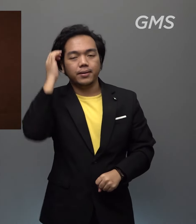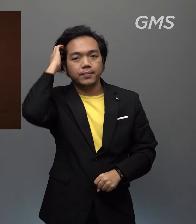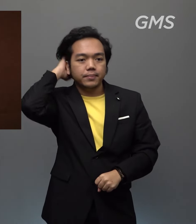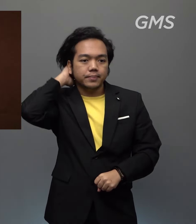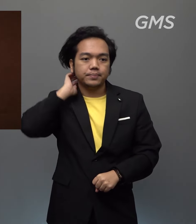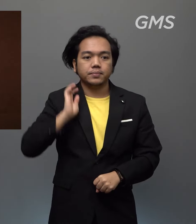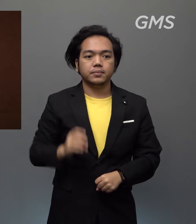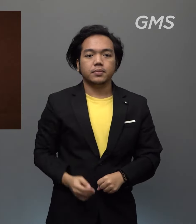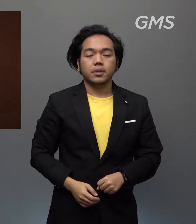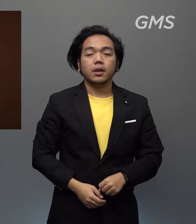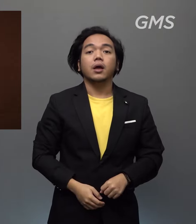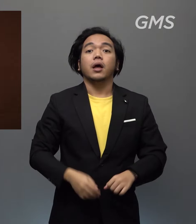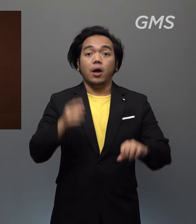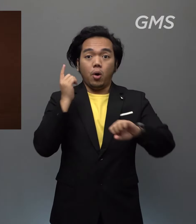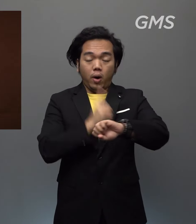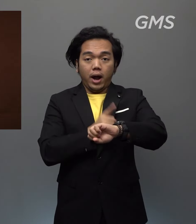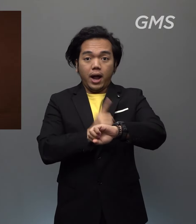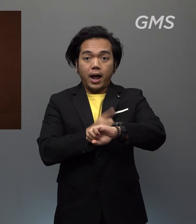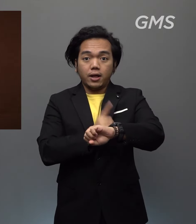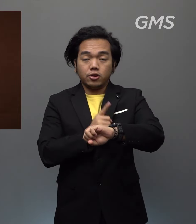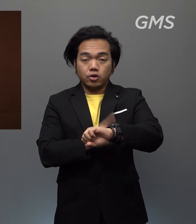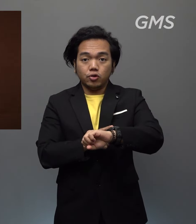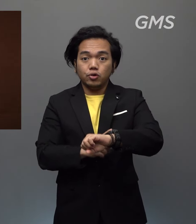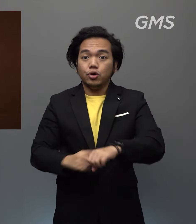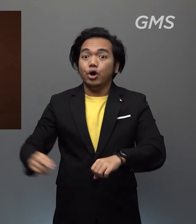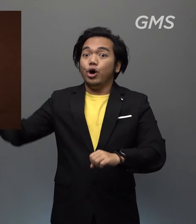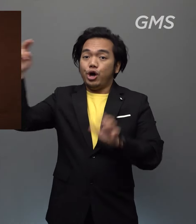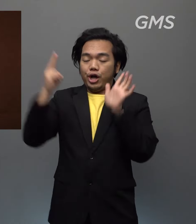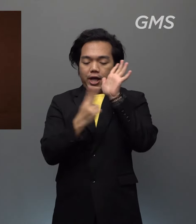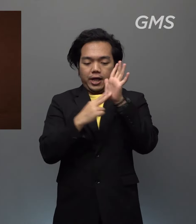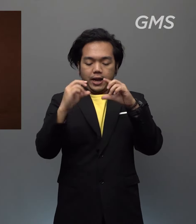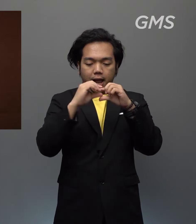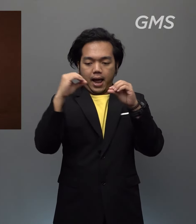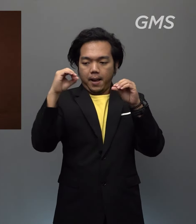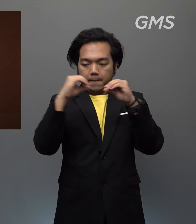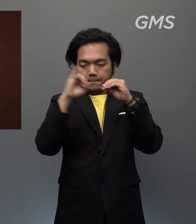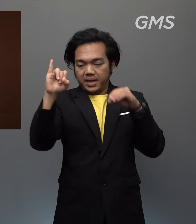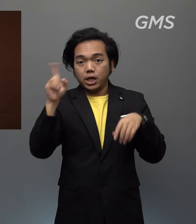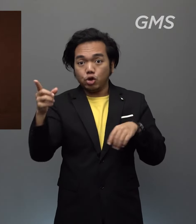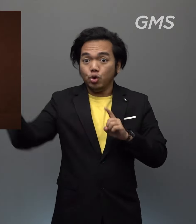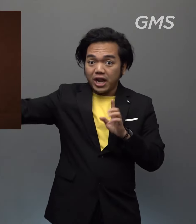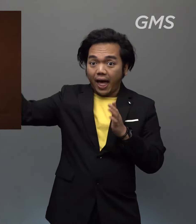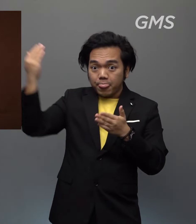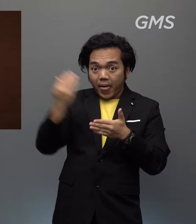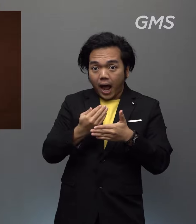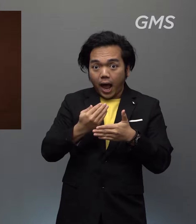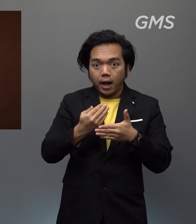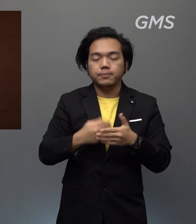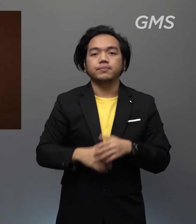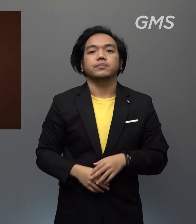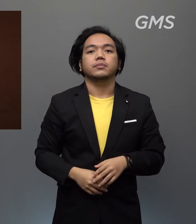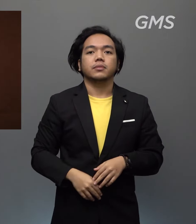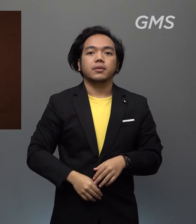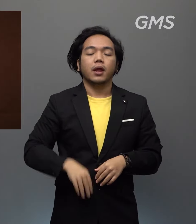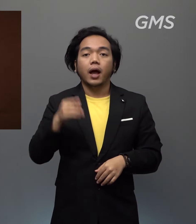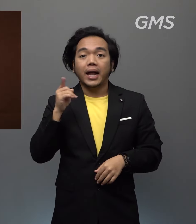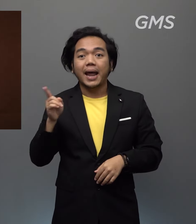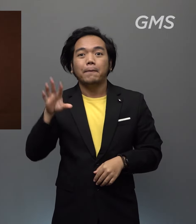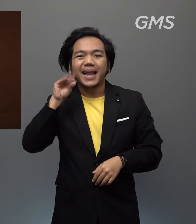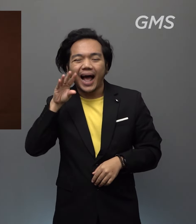itu datang kepada bangsa Israel, apa yang nabi itu katakan? Di dalam ayat yang ke-8, dikatakan beginilah firman Tuhan Allah